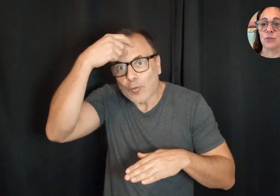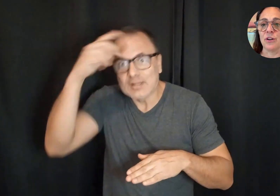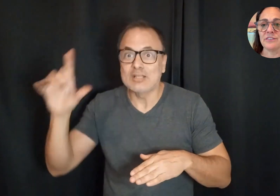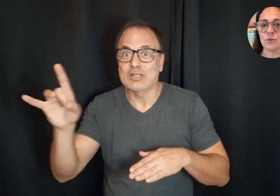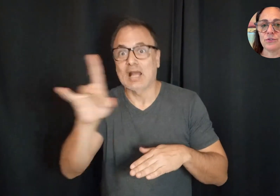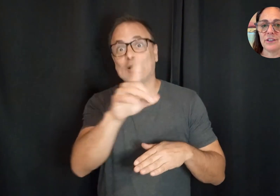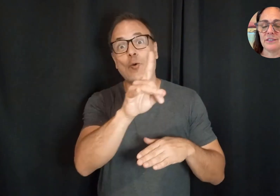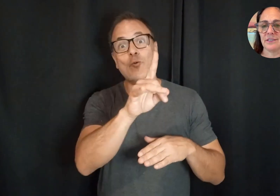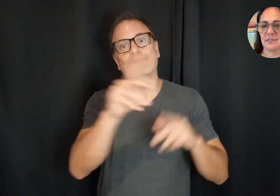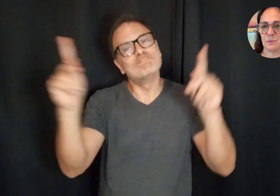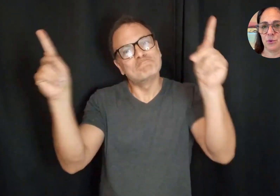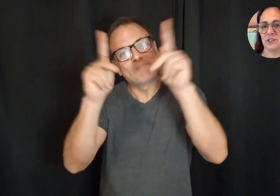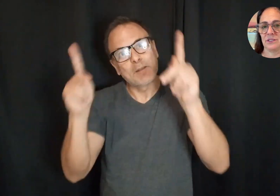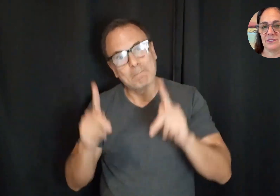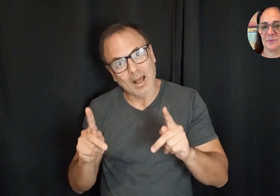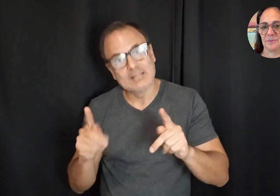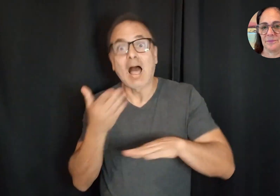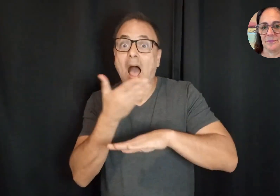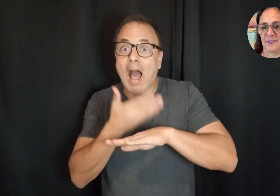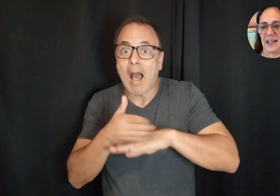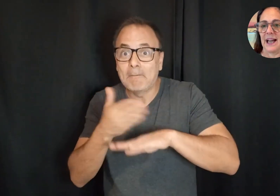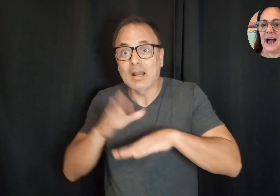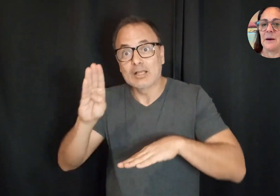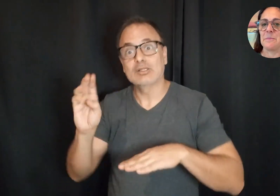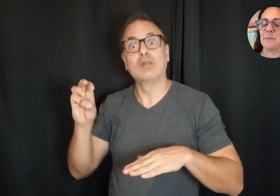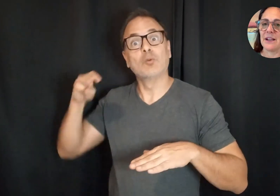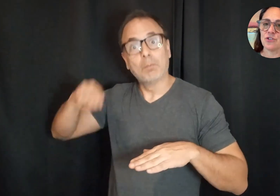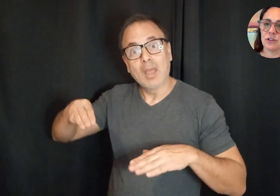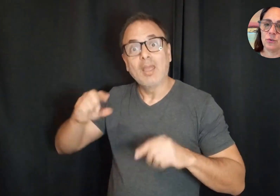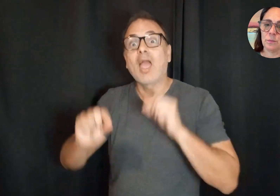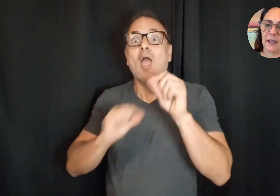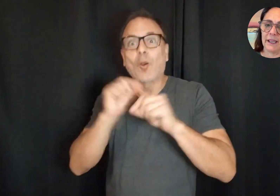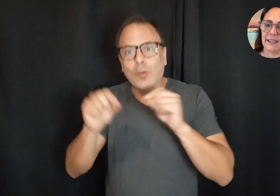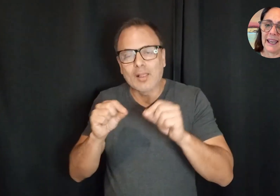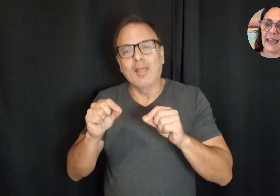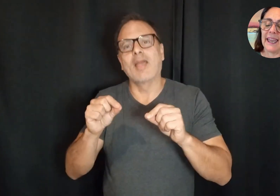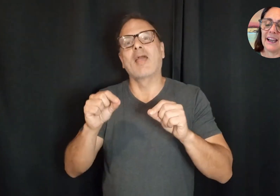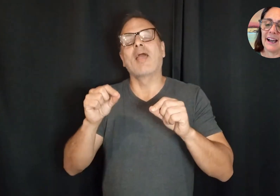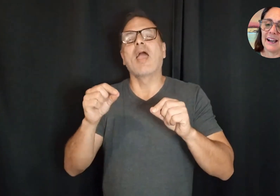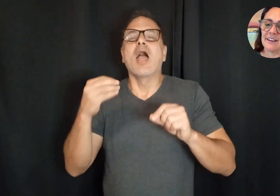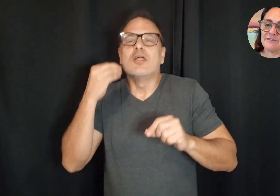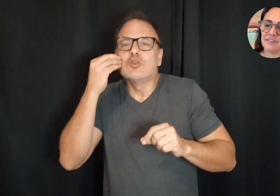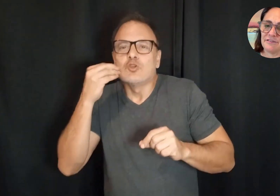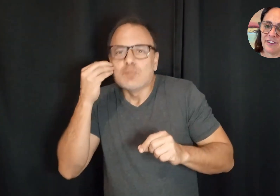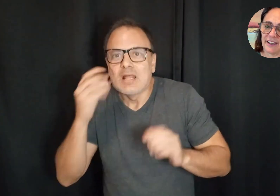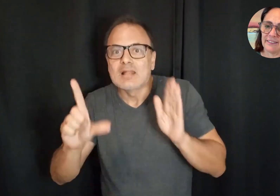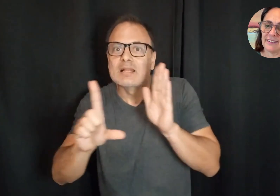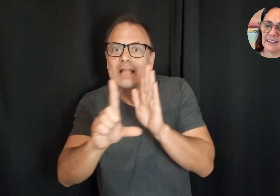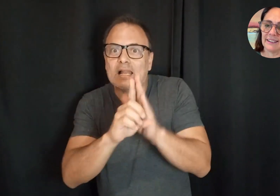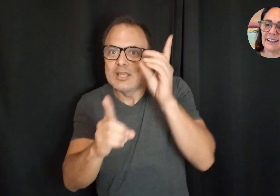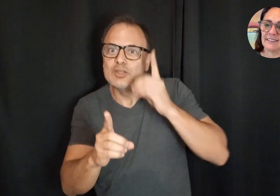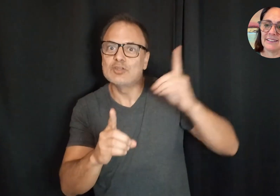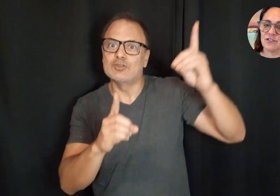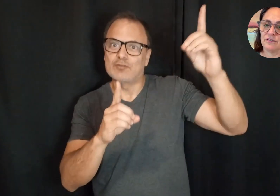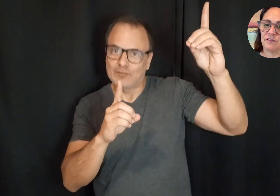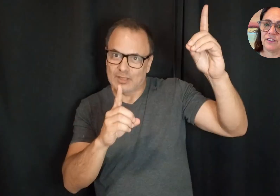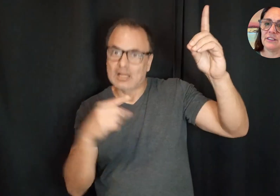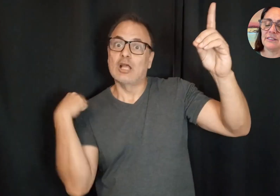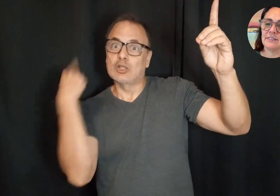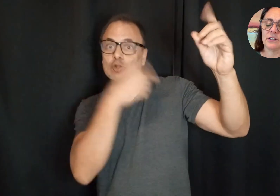nossa consciência se harmoniza. A prática do bem é a vivência das leis divinas que